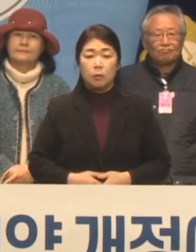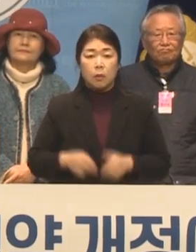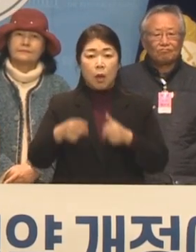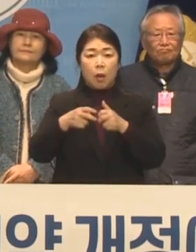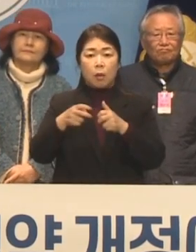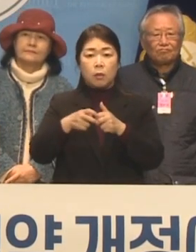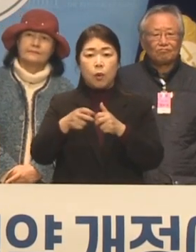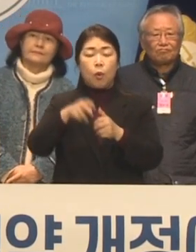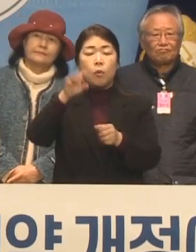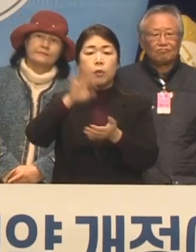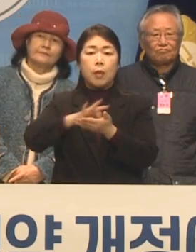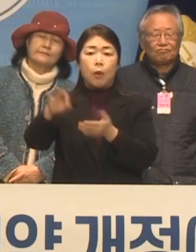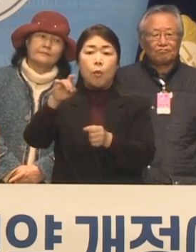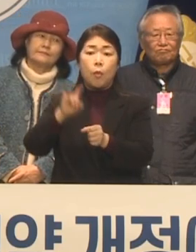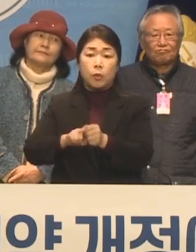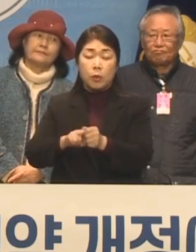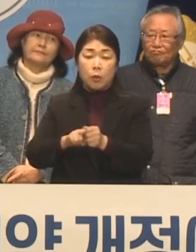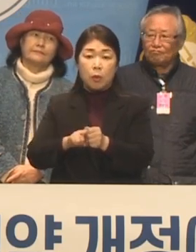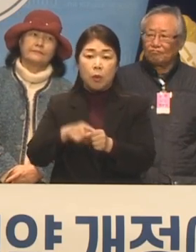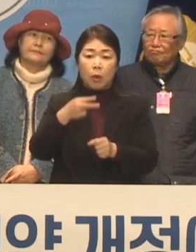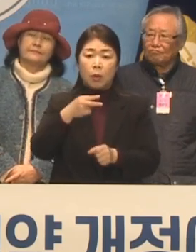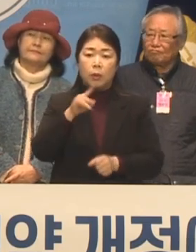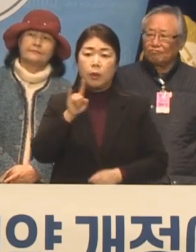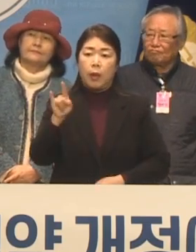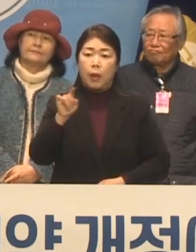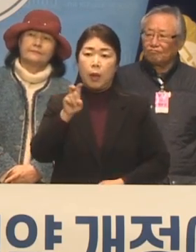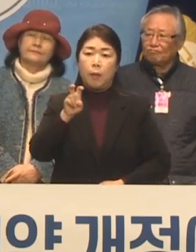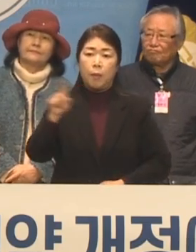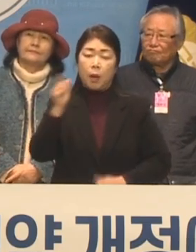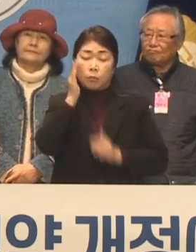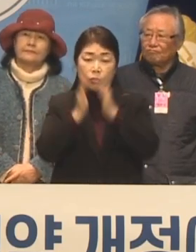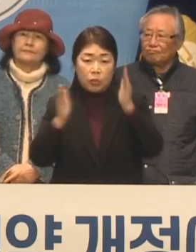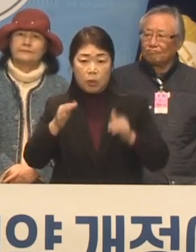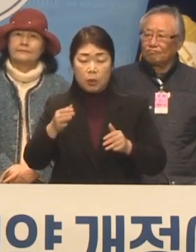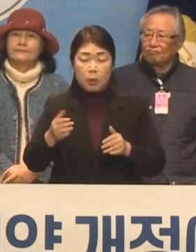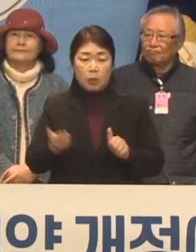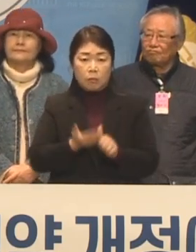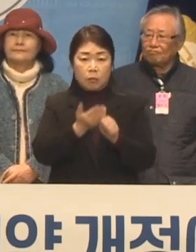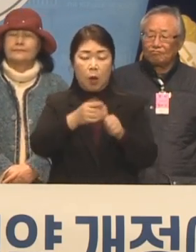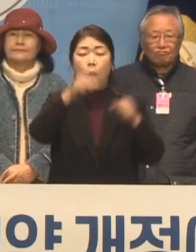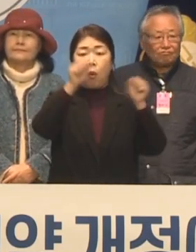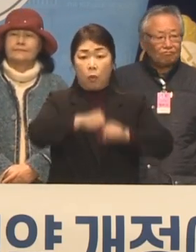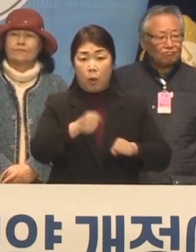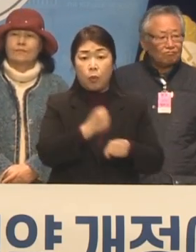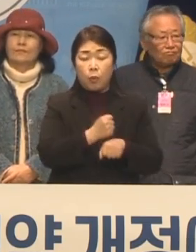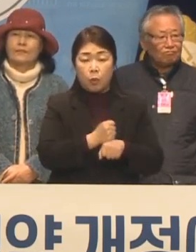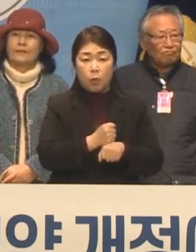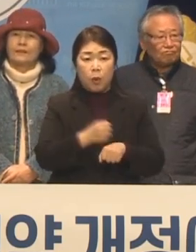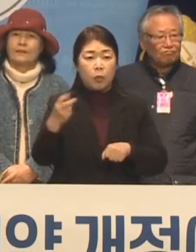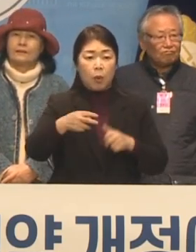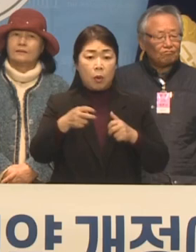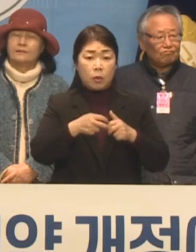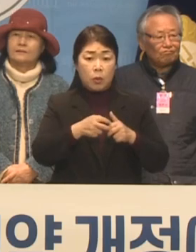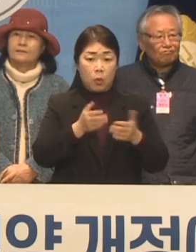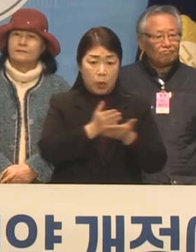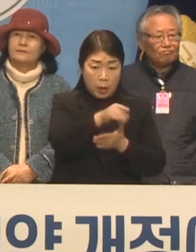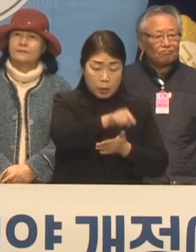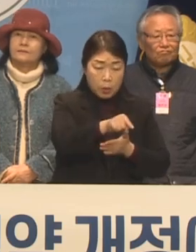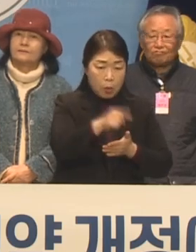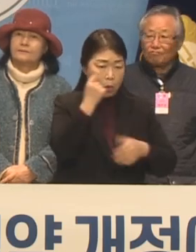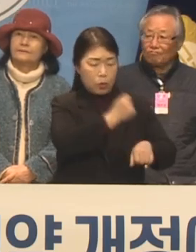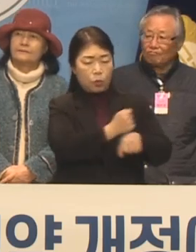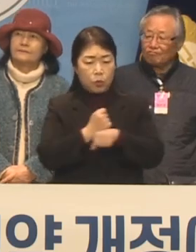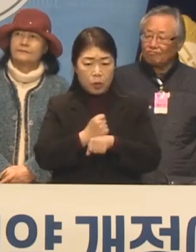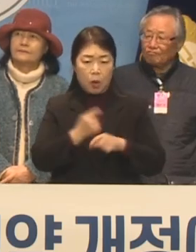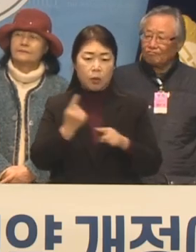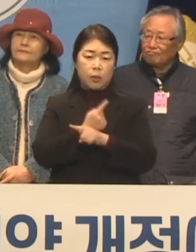의료용 대마에 대한 재배를 허용하고 이를 의료계에서 연구를 해서 치료제로 쓸 수